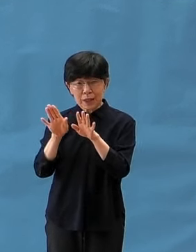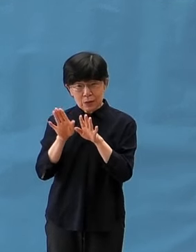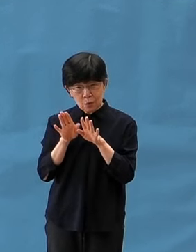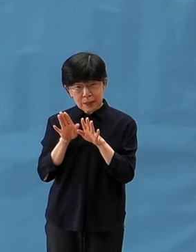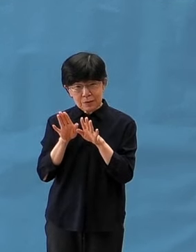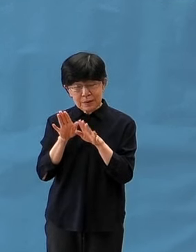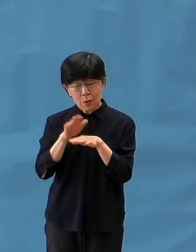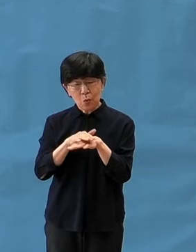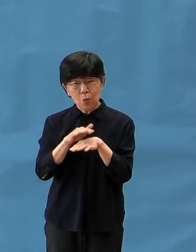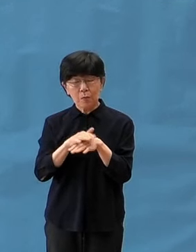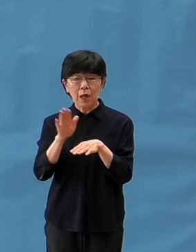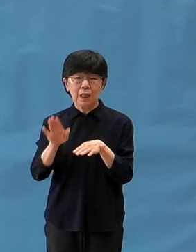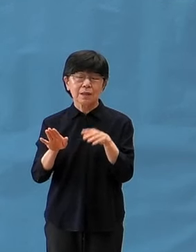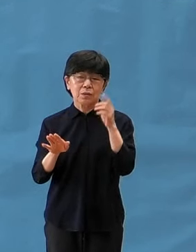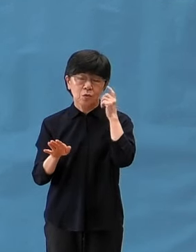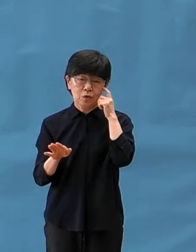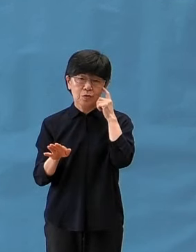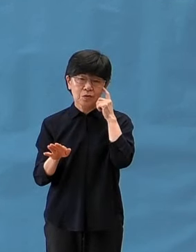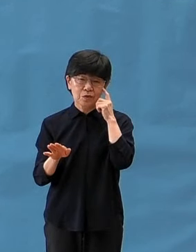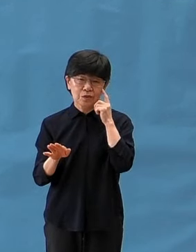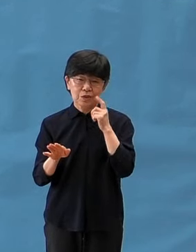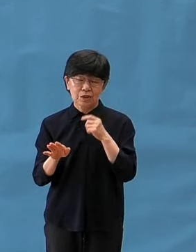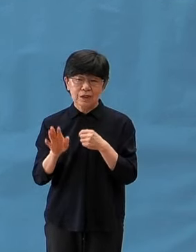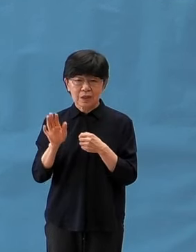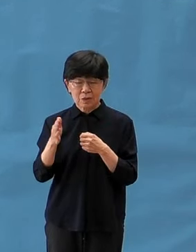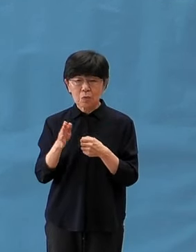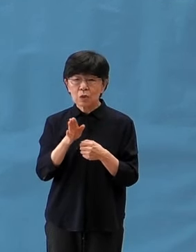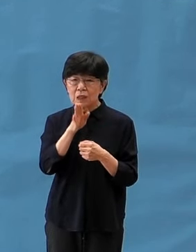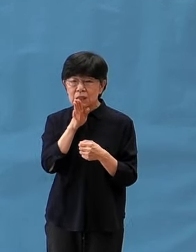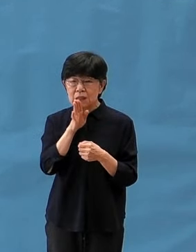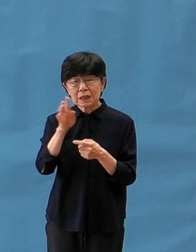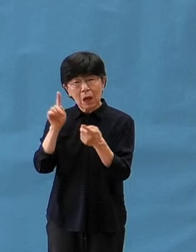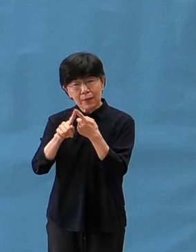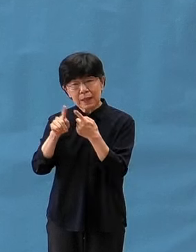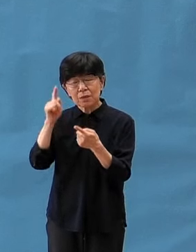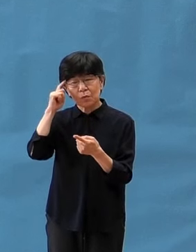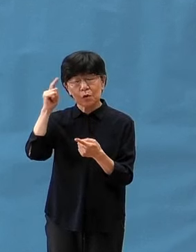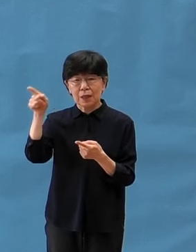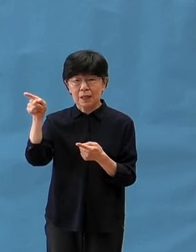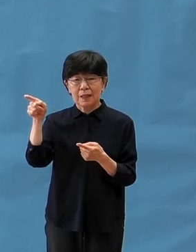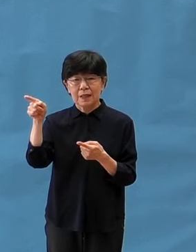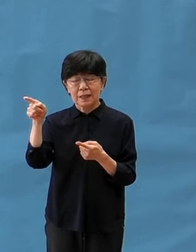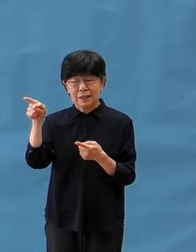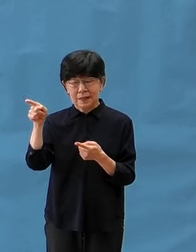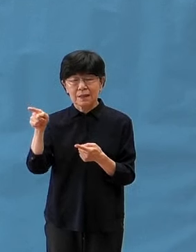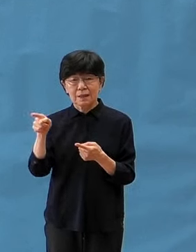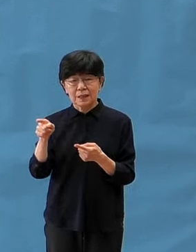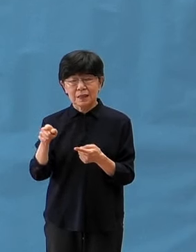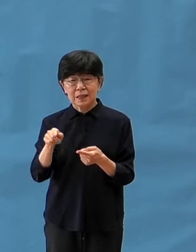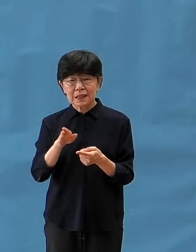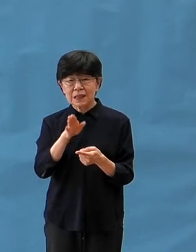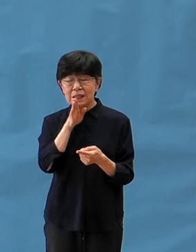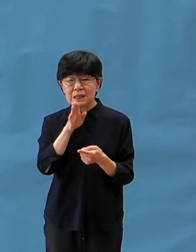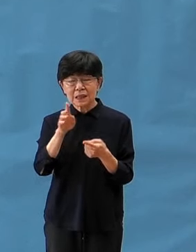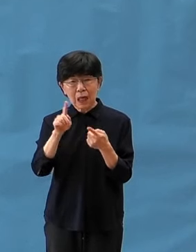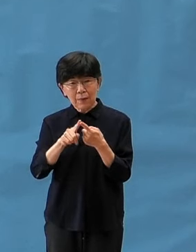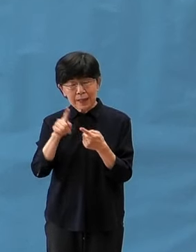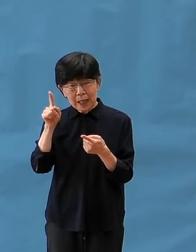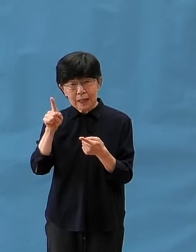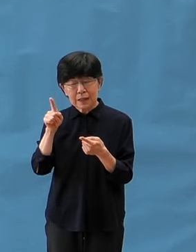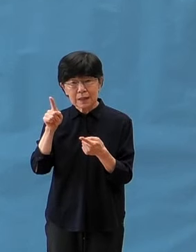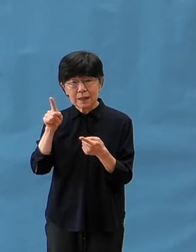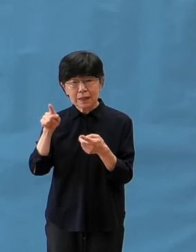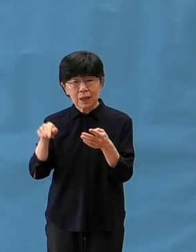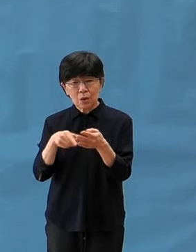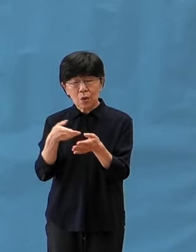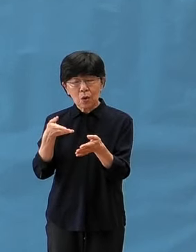ていう手もあったんですけど、まあ、正直現実性があまりにもないので、その現実性のなさをね、とうとうと説明しても別に